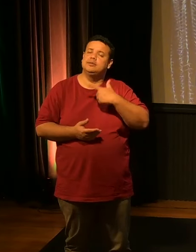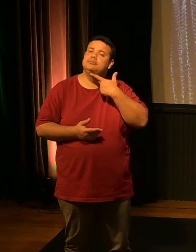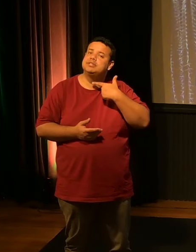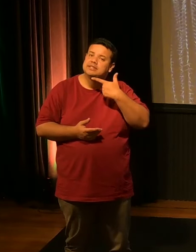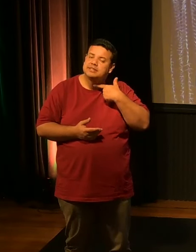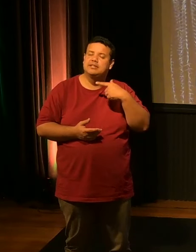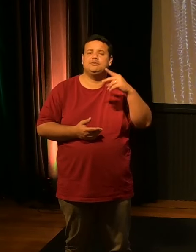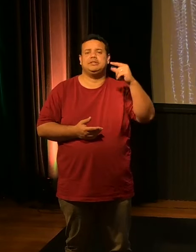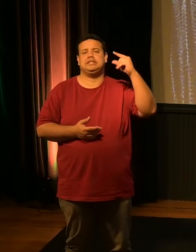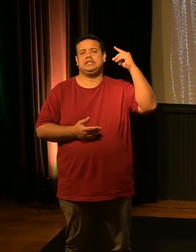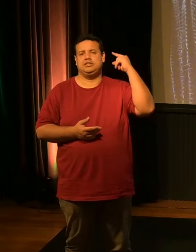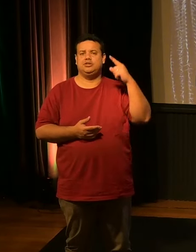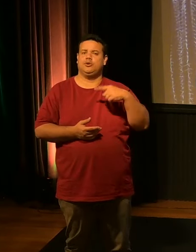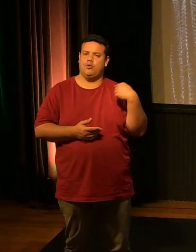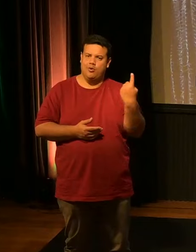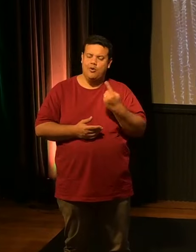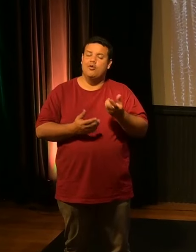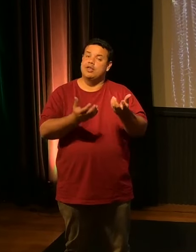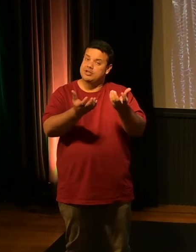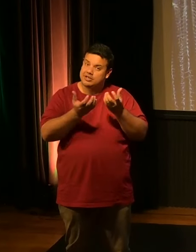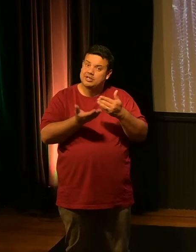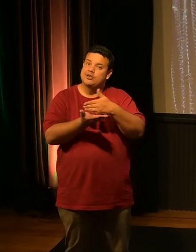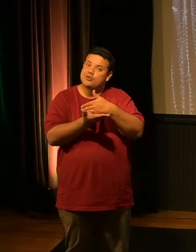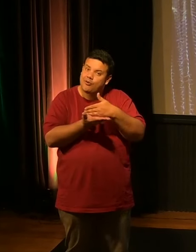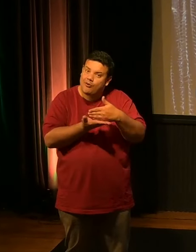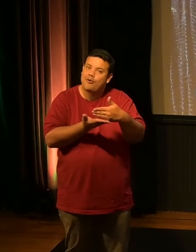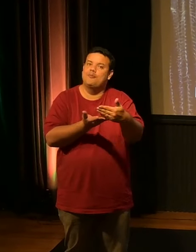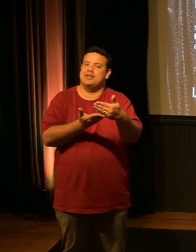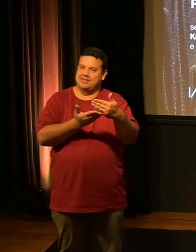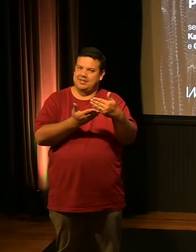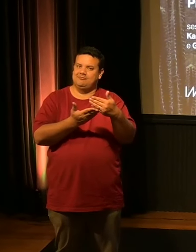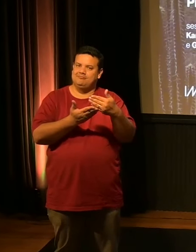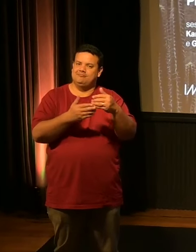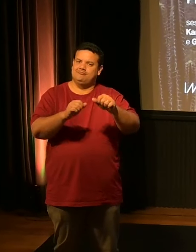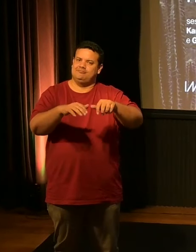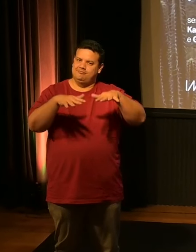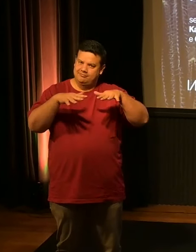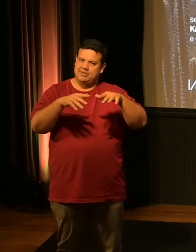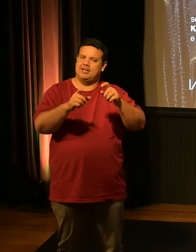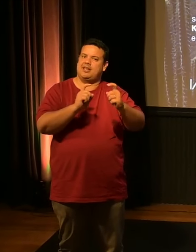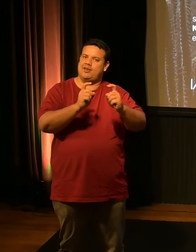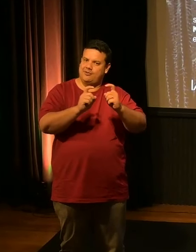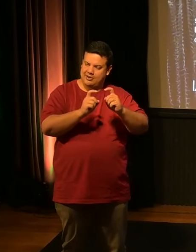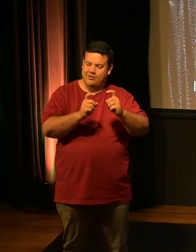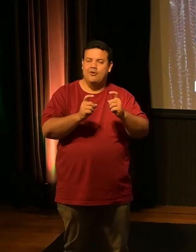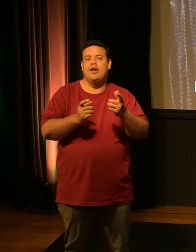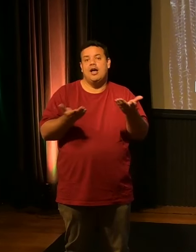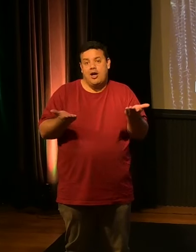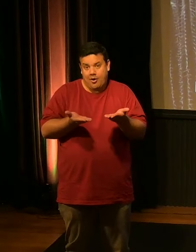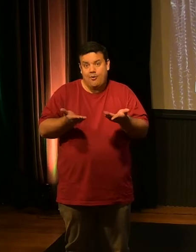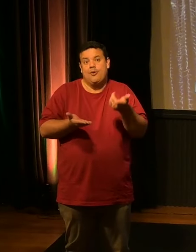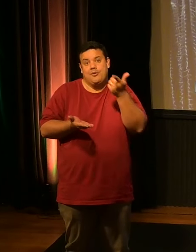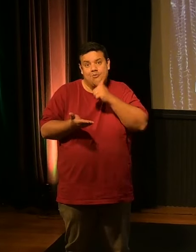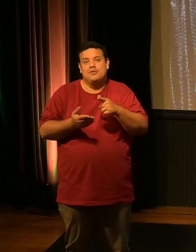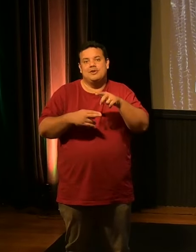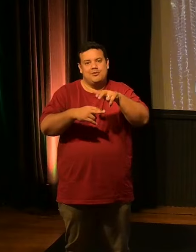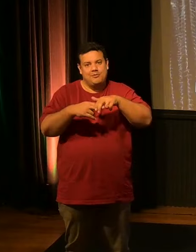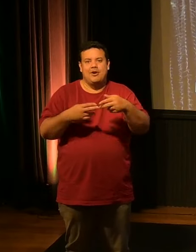também nosso, né? A gente já quis começar a plataforma fazendo sessão, mas isso acabou acontecendo só agora por meio dessa parceria maravilhosa com a